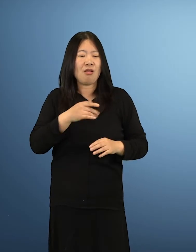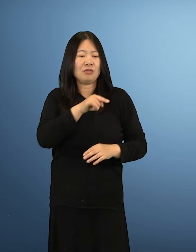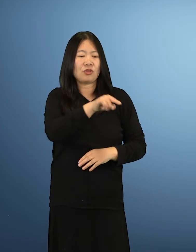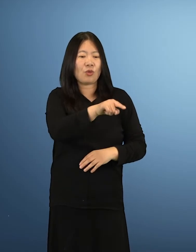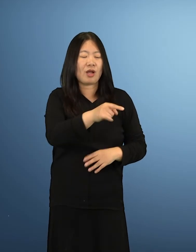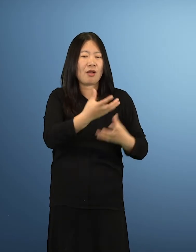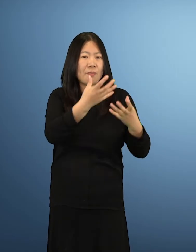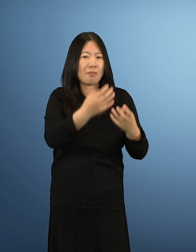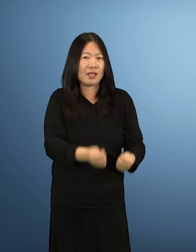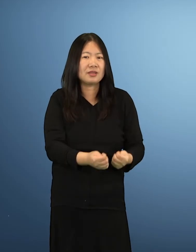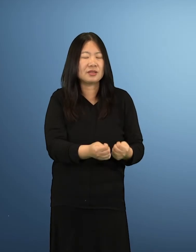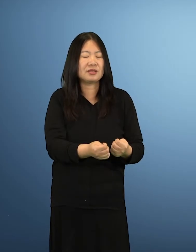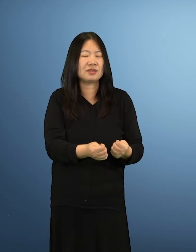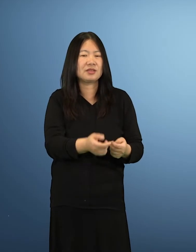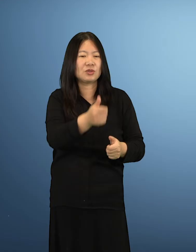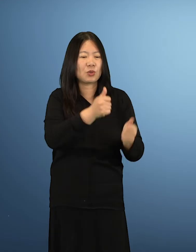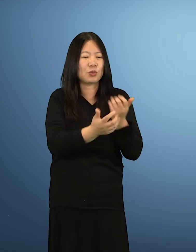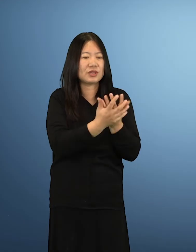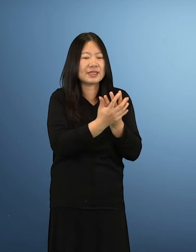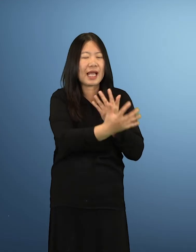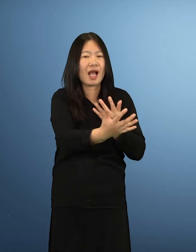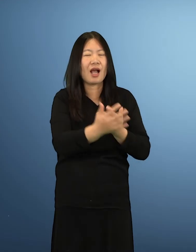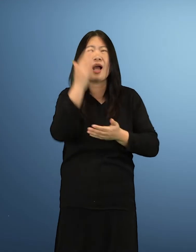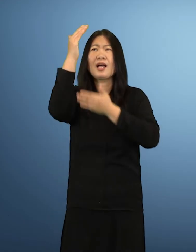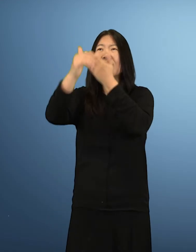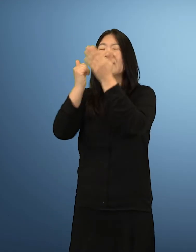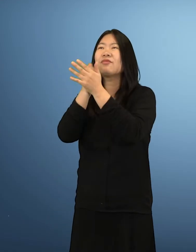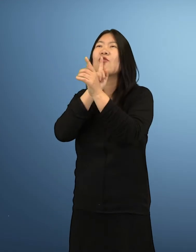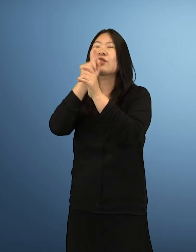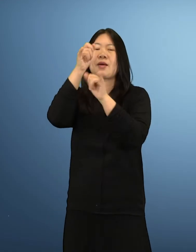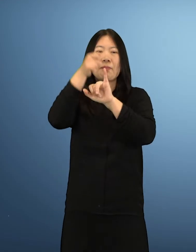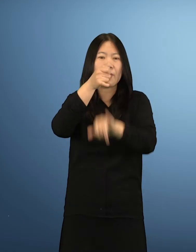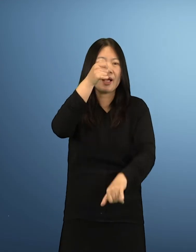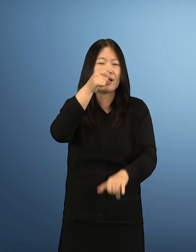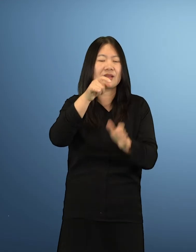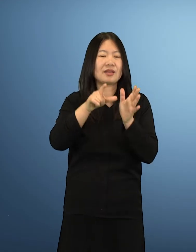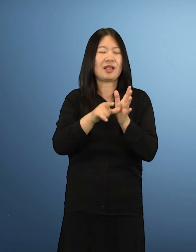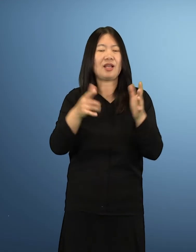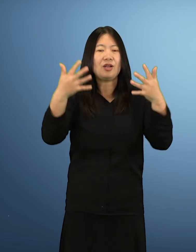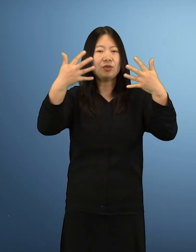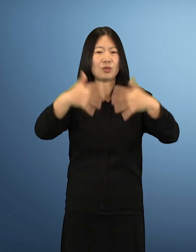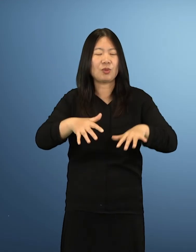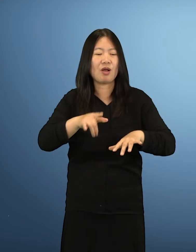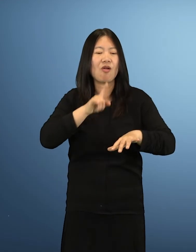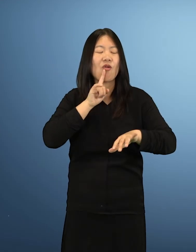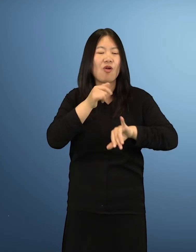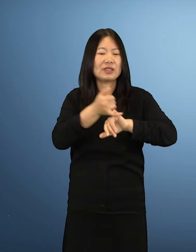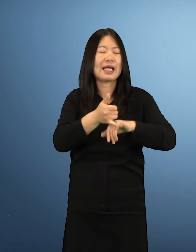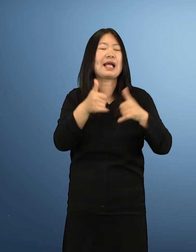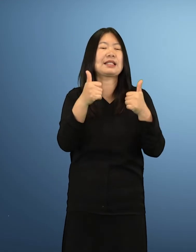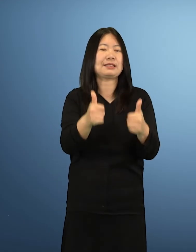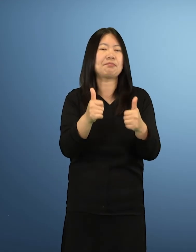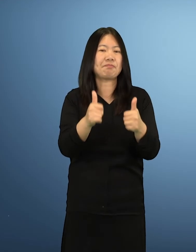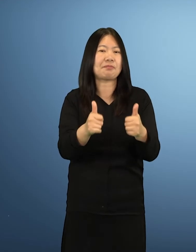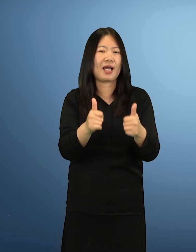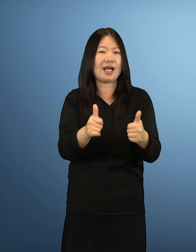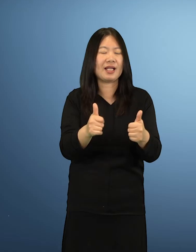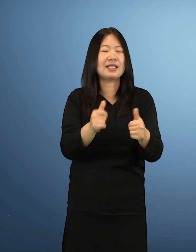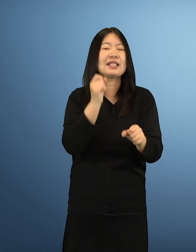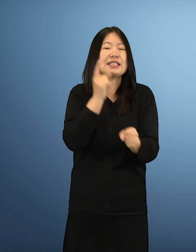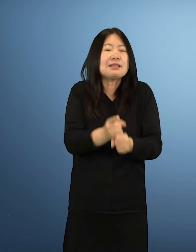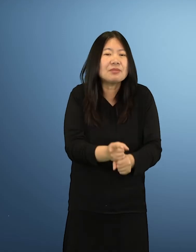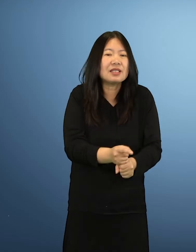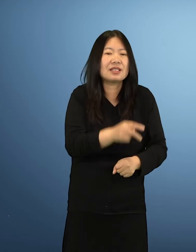이건 이제 하나님의 언약을 지키지 않을 경우에 조건부 언약적 심판을